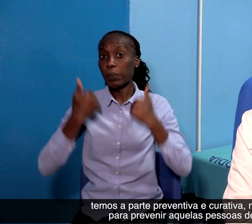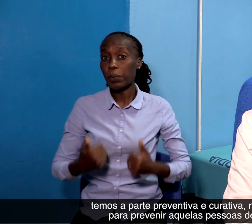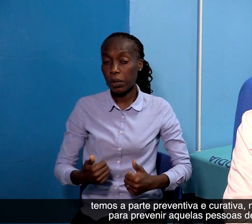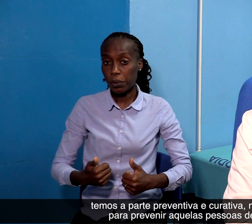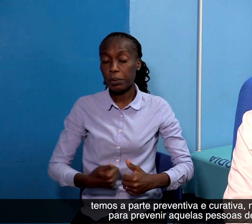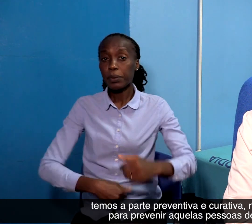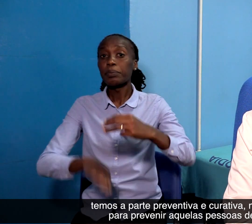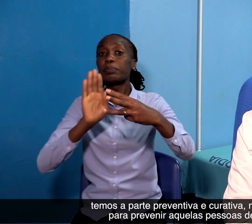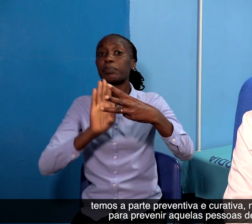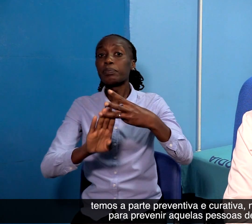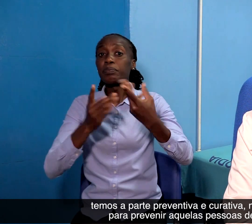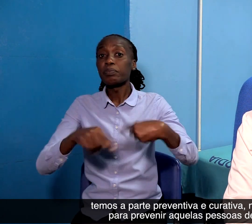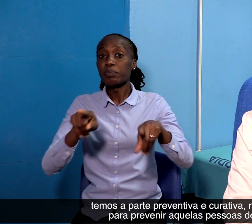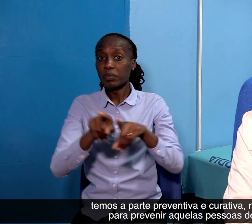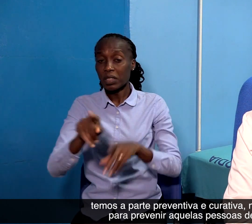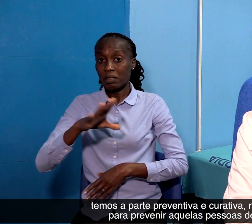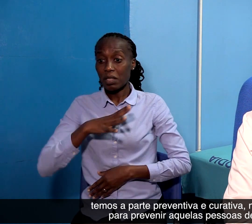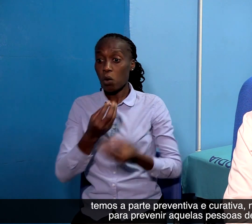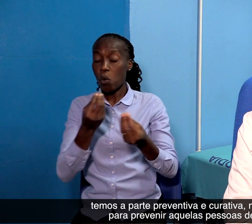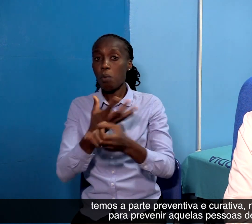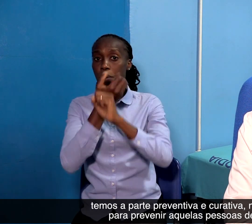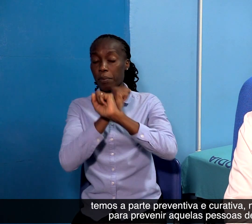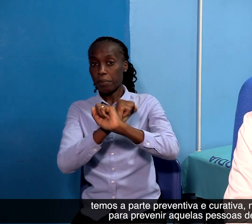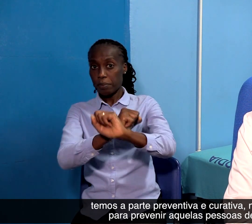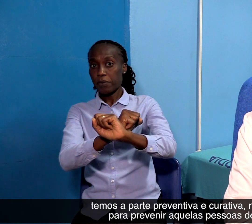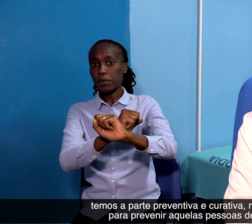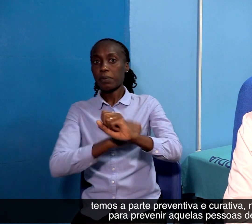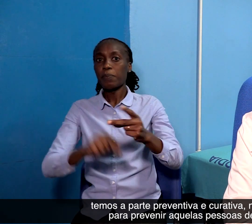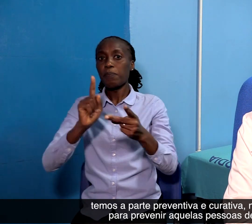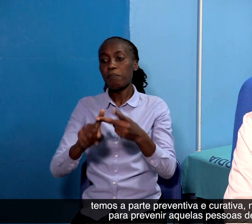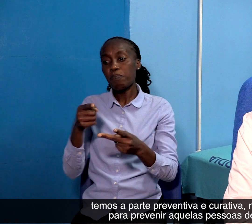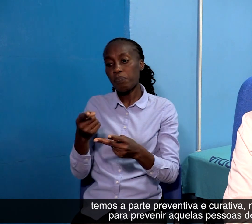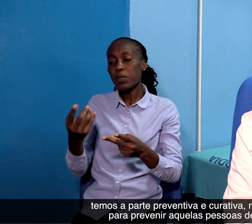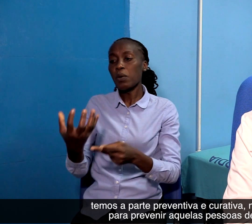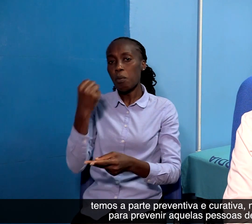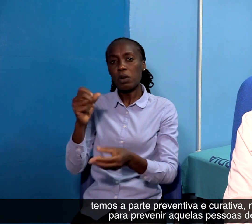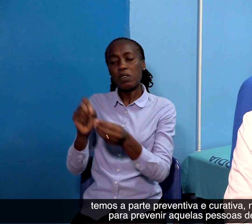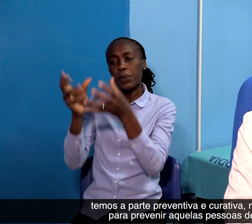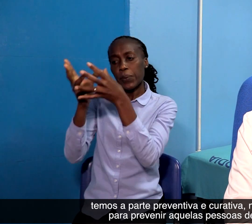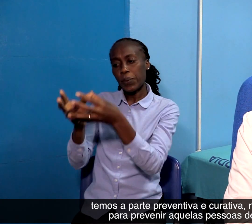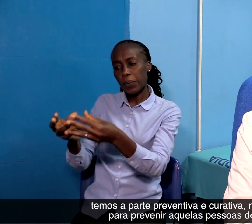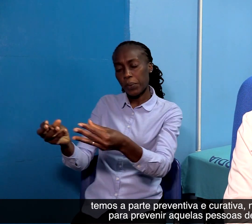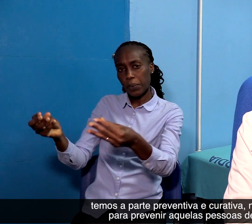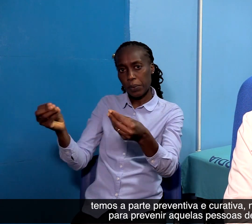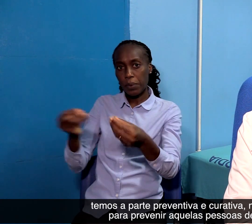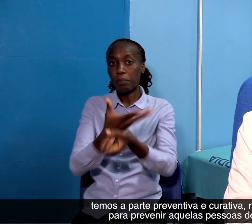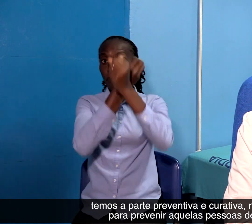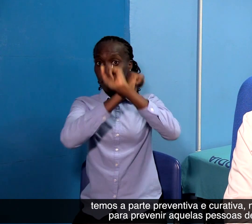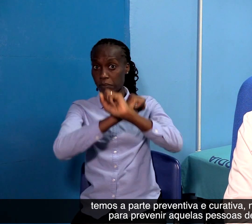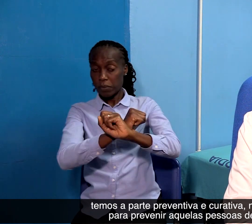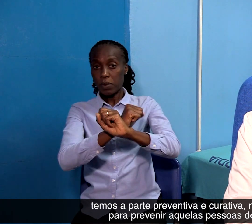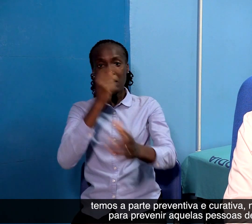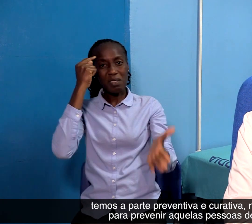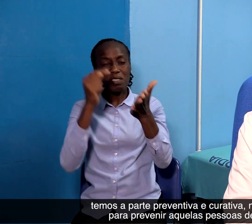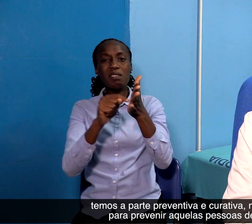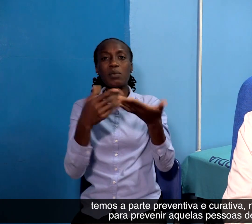Temos a parte preventiva e temos a parte curativa. Na parte preventiva é para prevenir